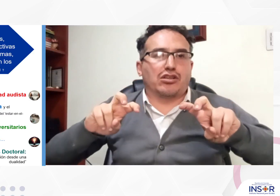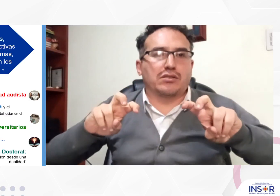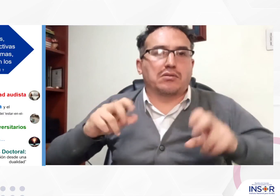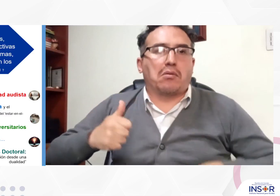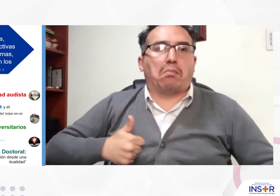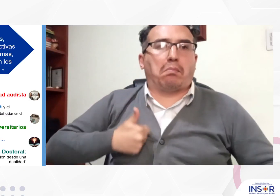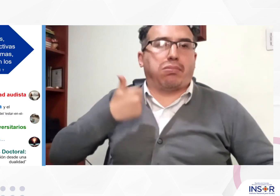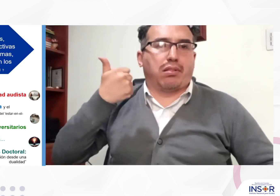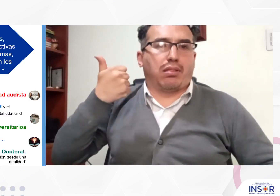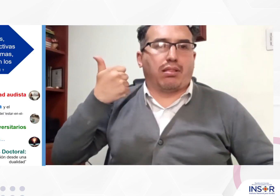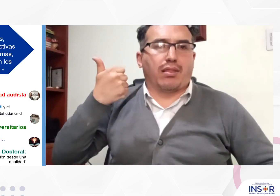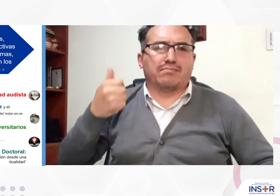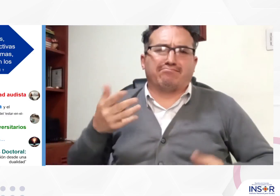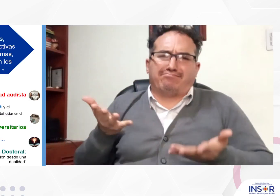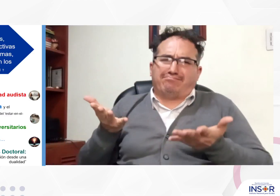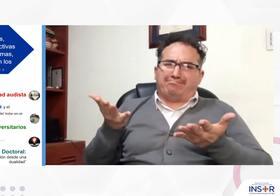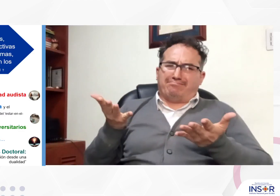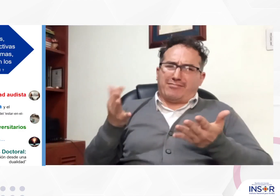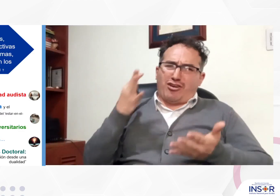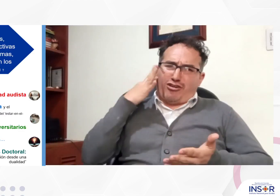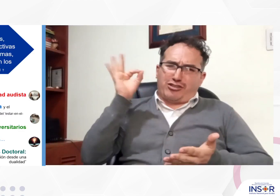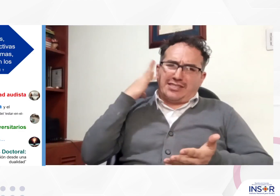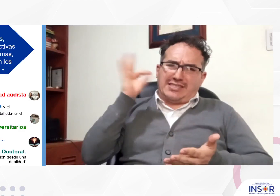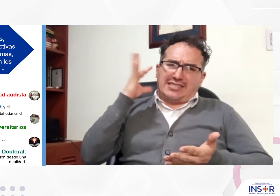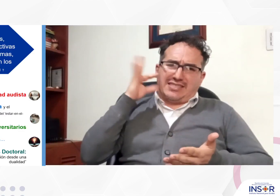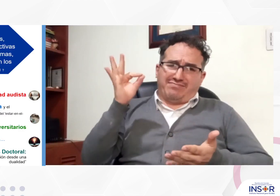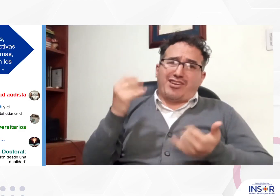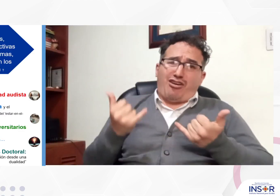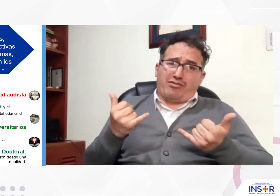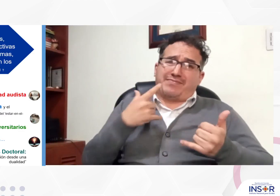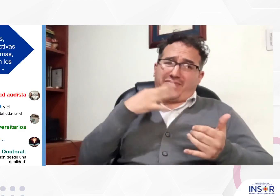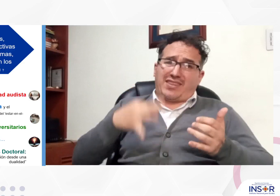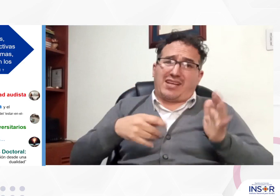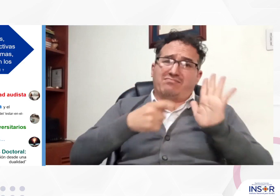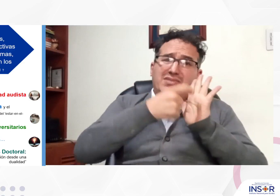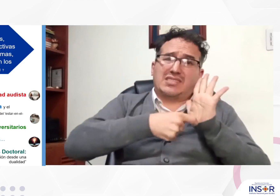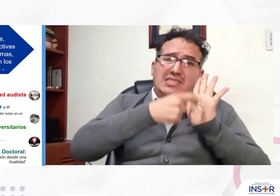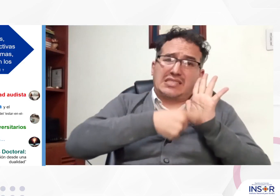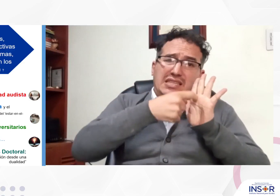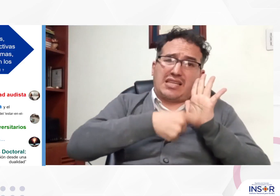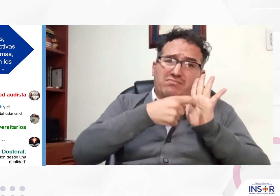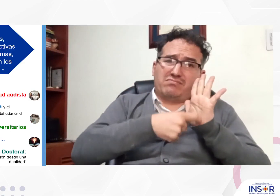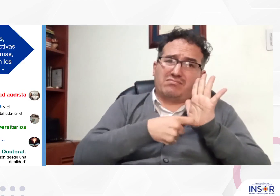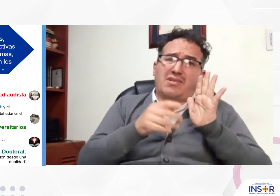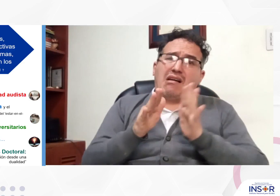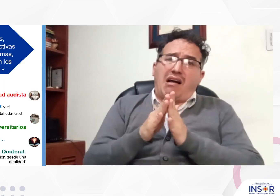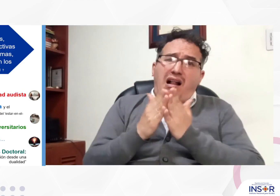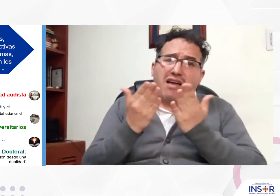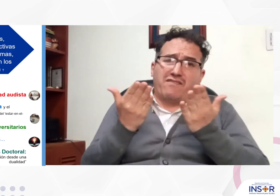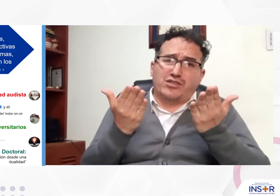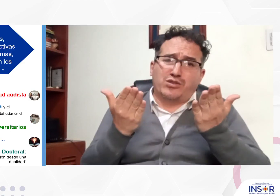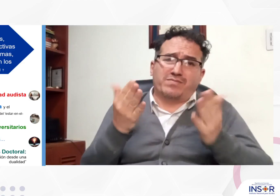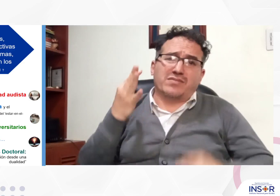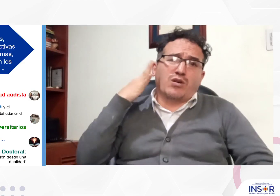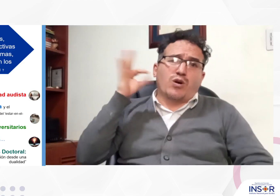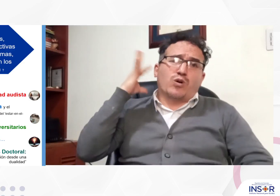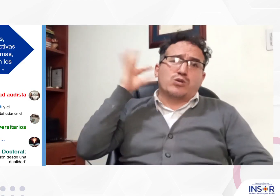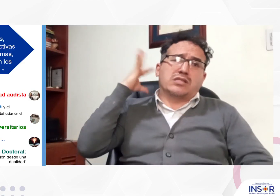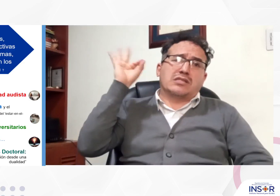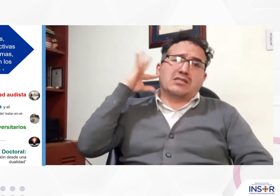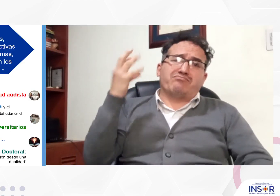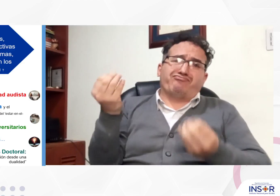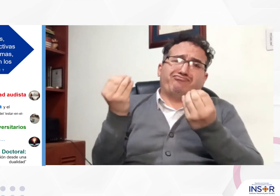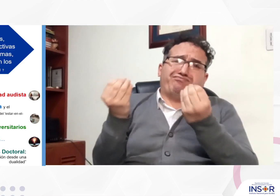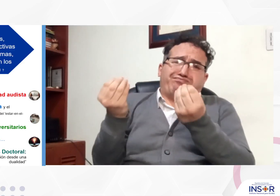toman de temas que se investigan sobre los mismos por parte de personas oyentes. Entonces, en diferentes